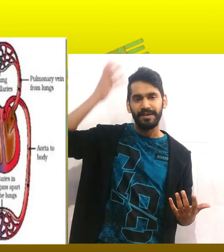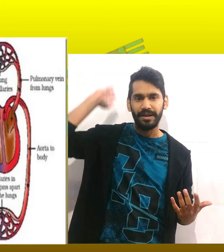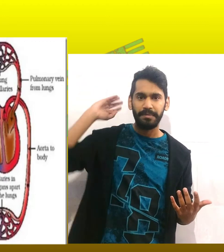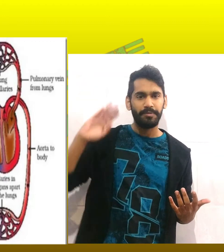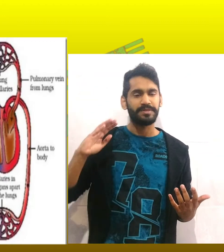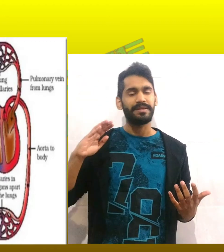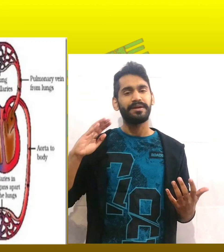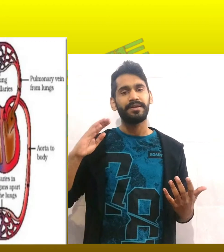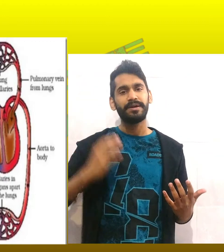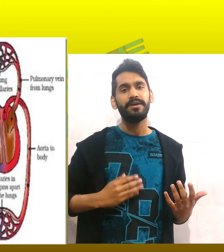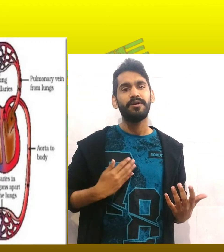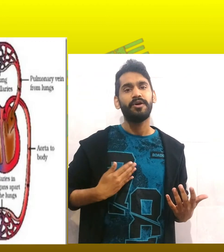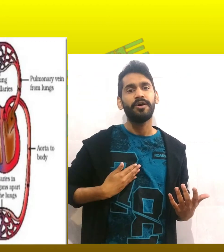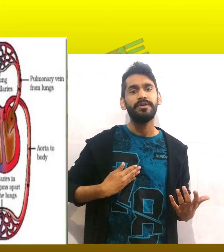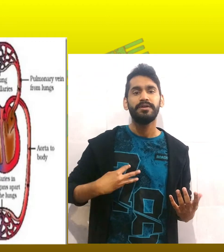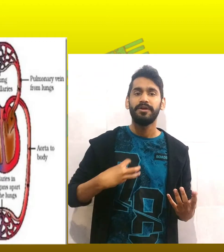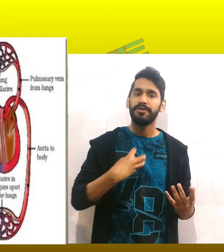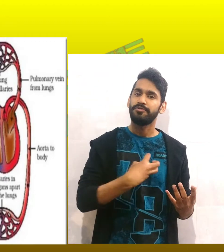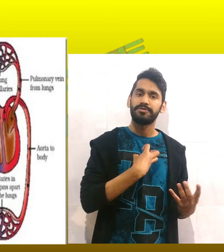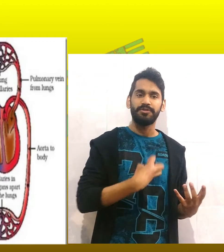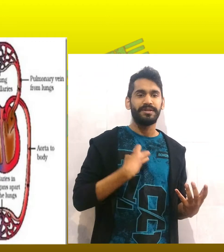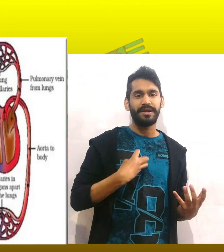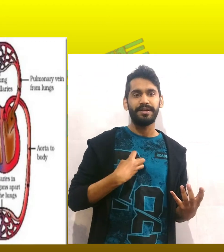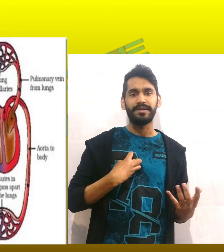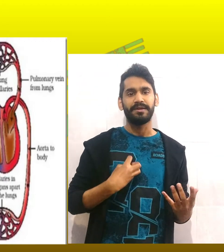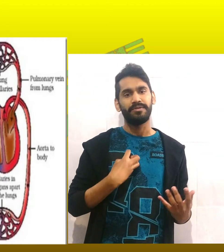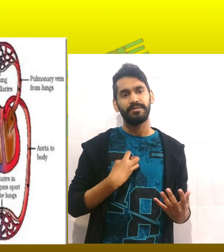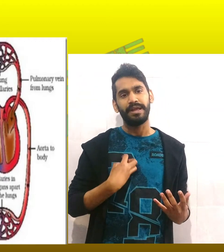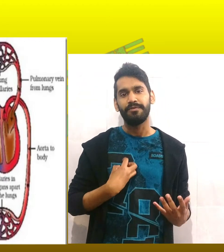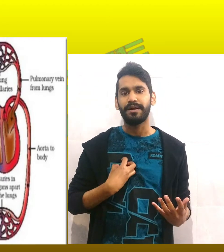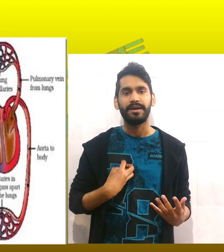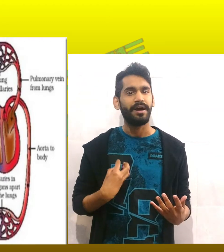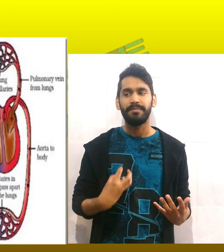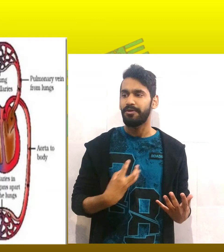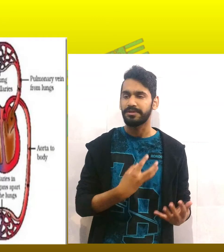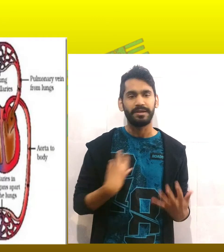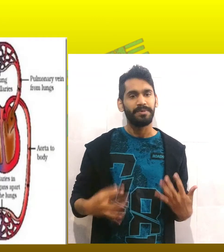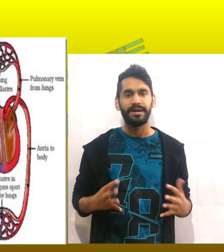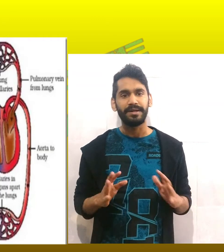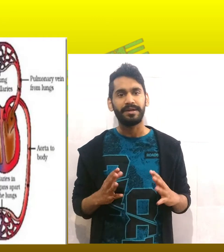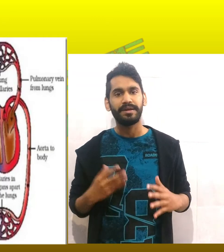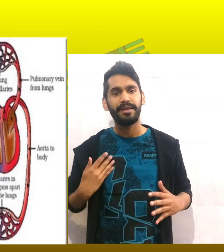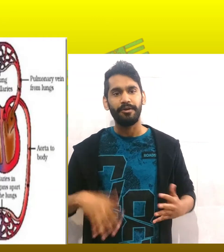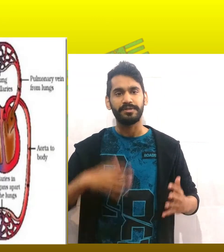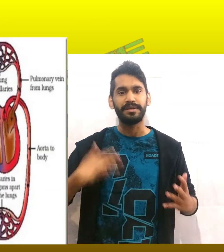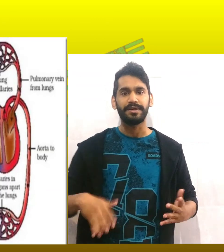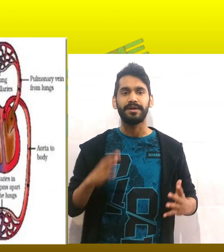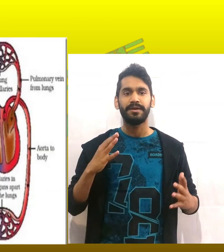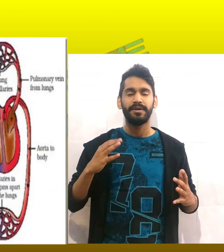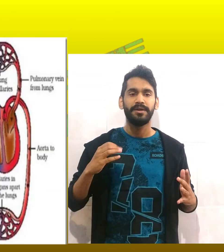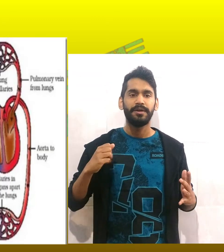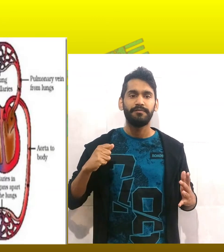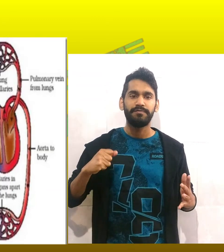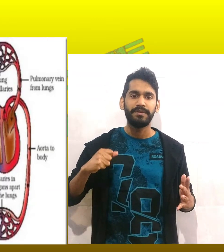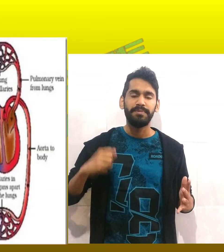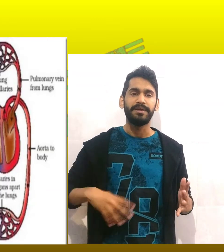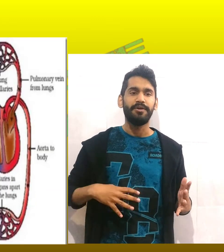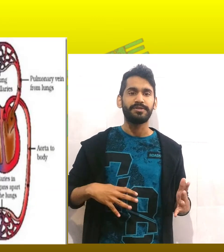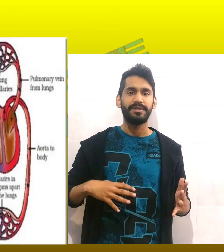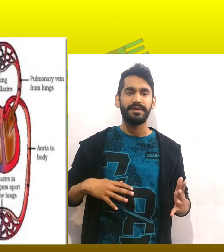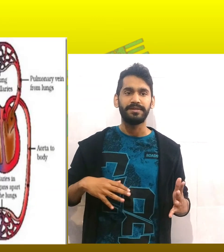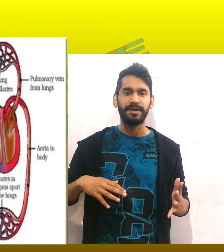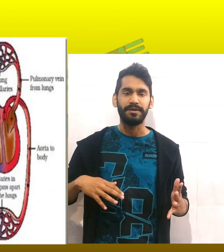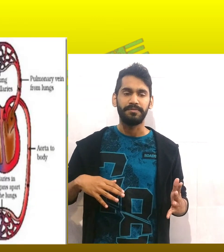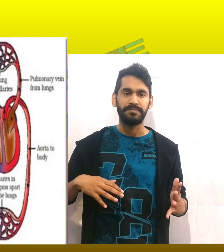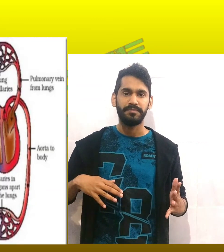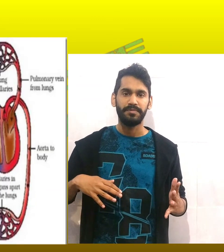बाहर फेंकवाने का अपना प्रोसेस अलग करेगा, और जो उसने ऑक्सीजन इकट्ठी की है एल्वियोलाई कहेगा हाँ भाई ऑक्सीजन हमने इकट्ठी करके रखी, ले ऑक्सीजन लेके जा। फिर ब्लड